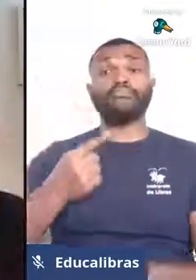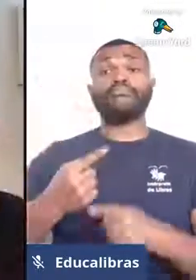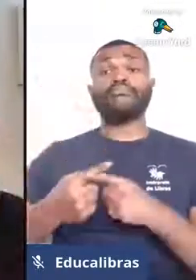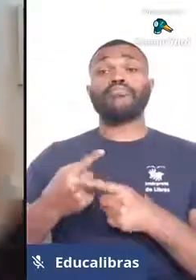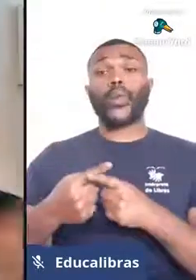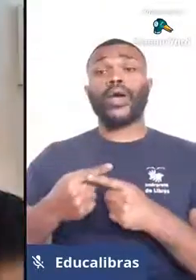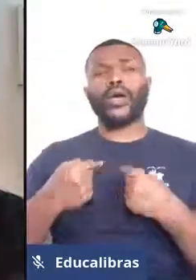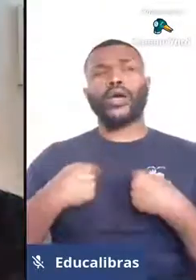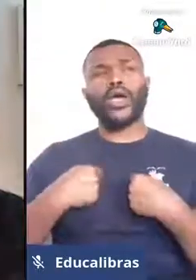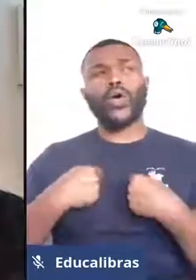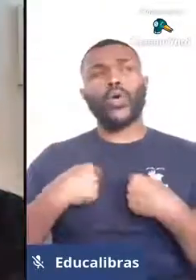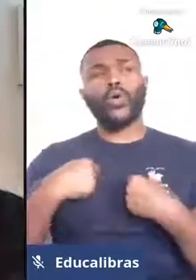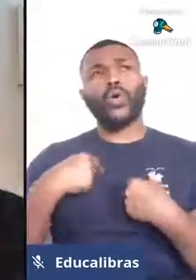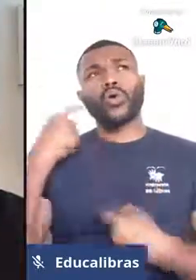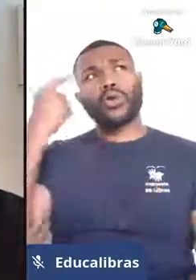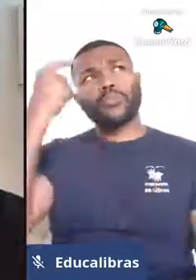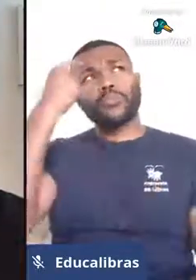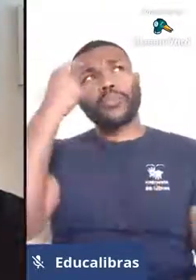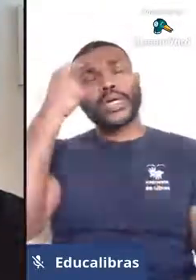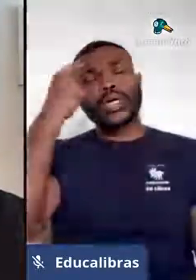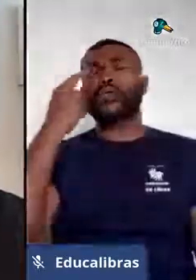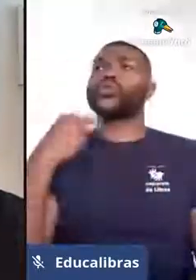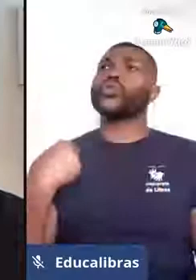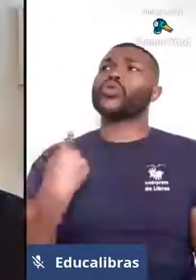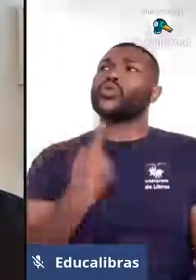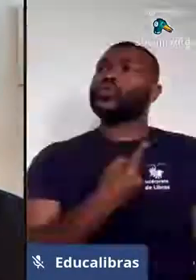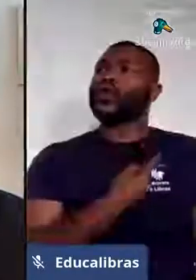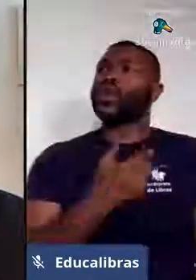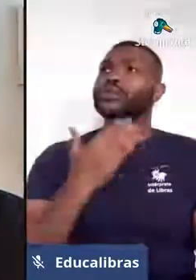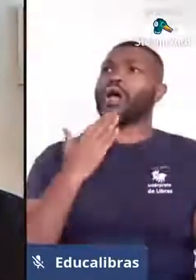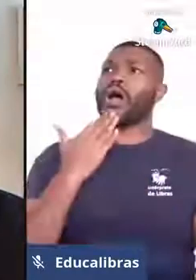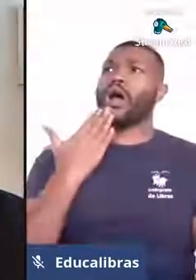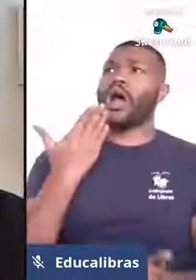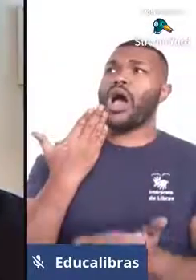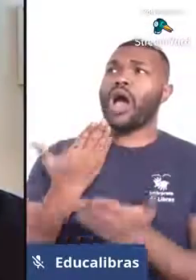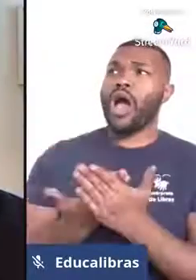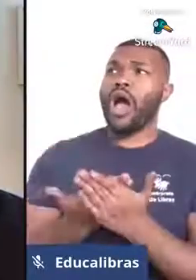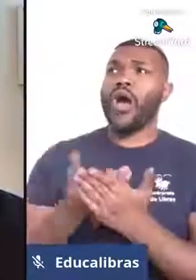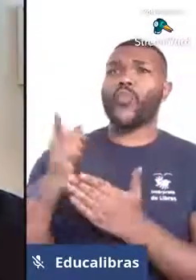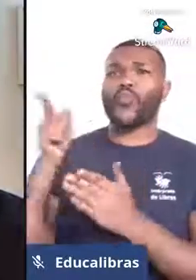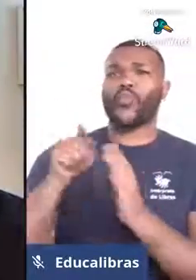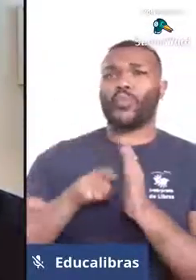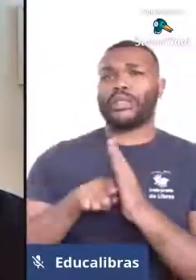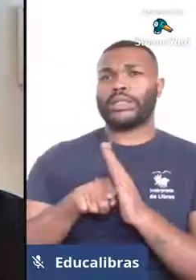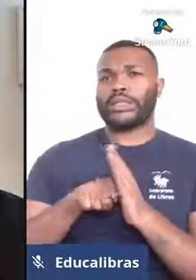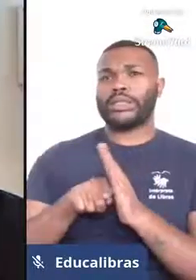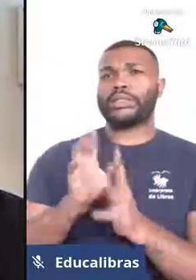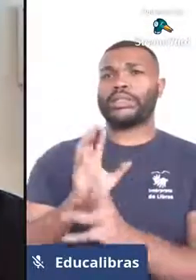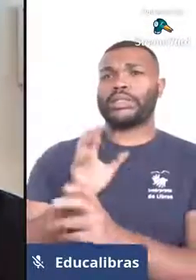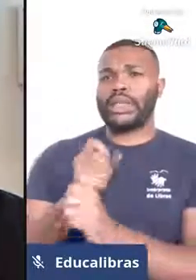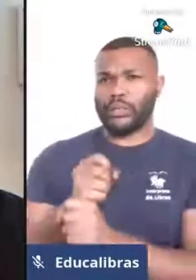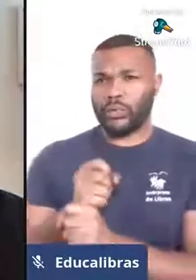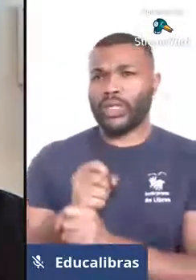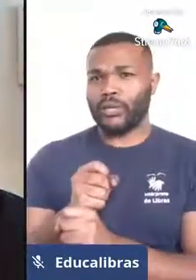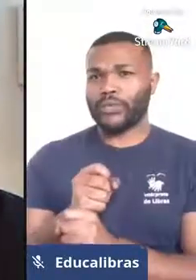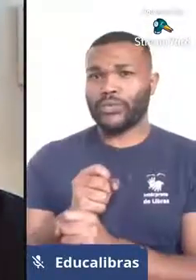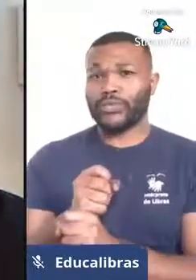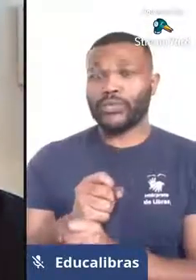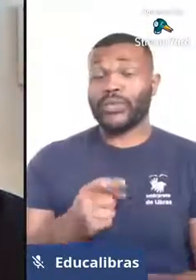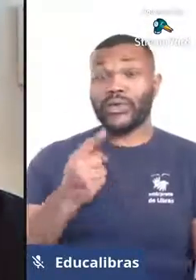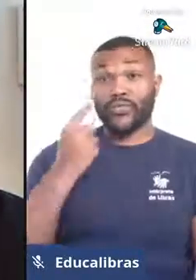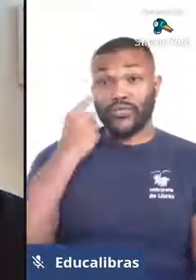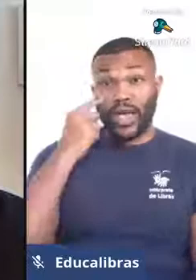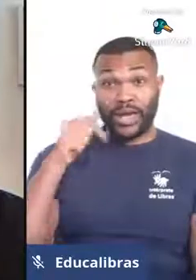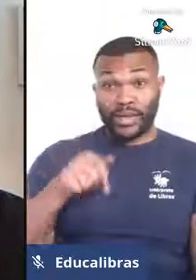acho que nós nos surpreenderemos com os resultados. Nós vamos ver que aqui no